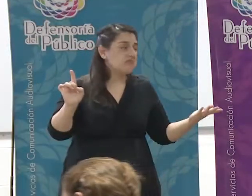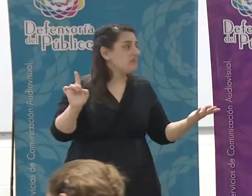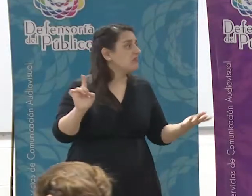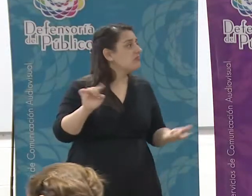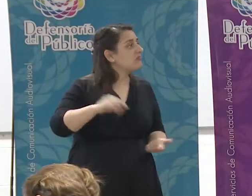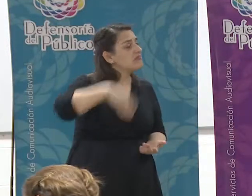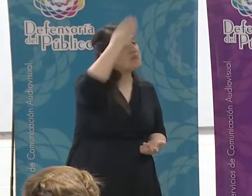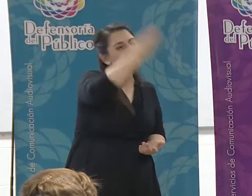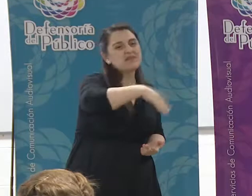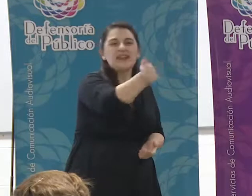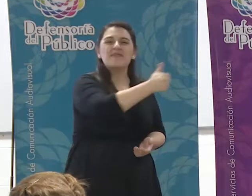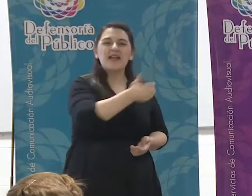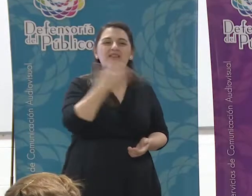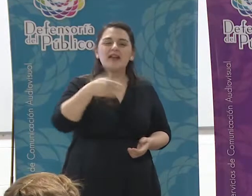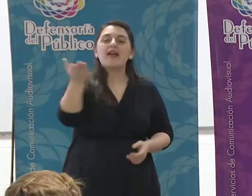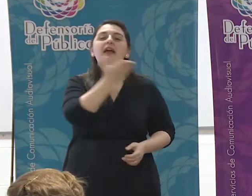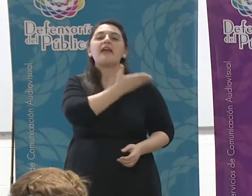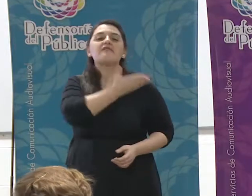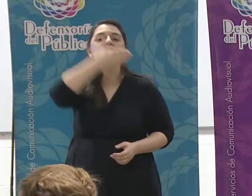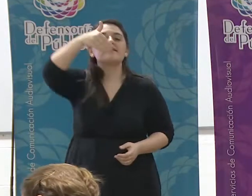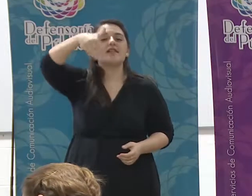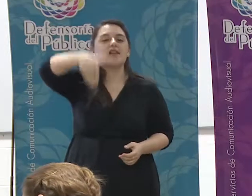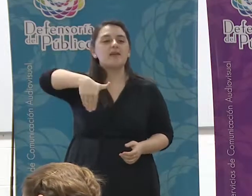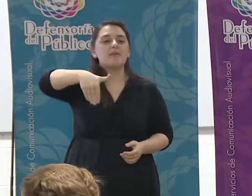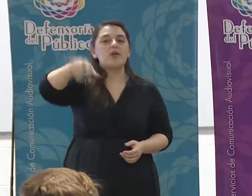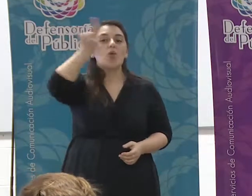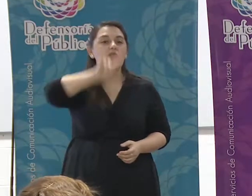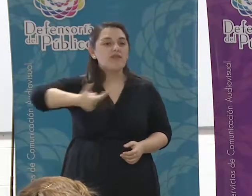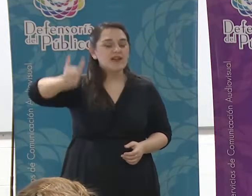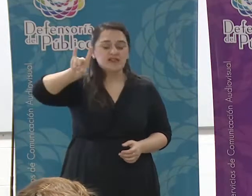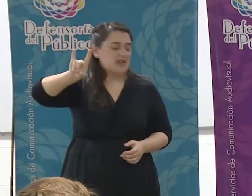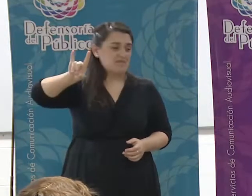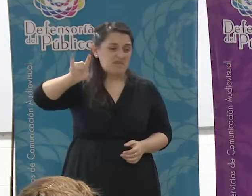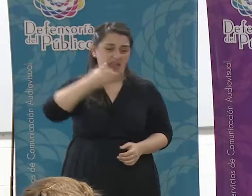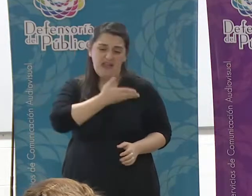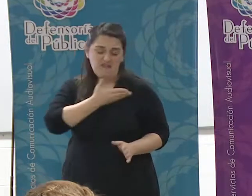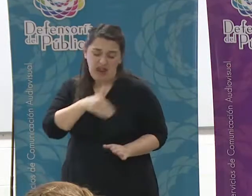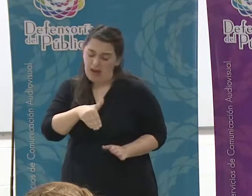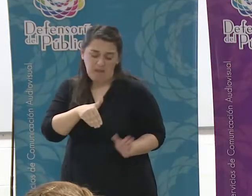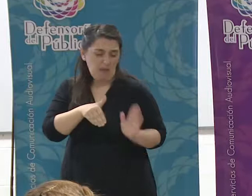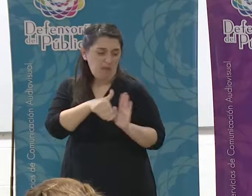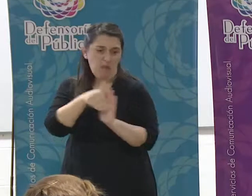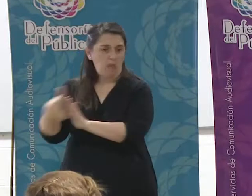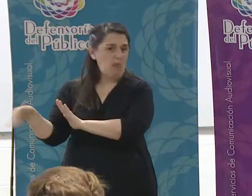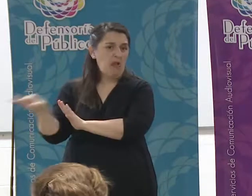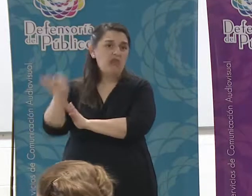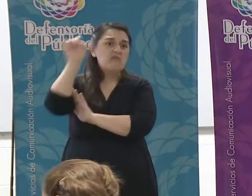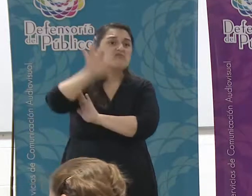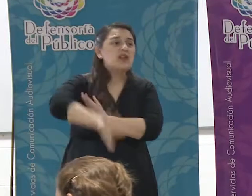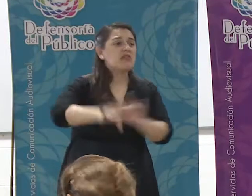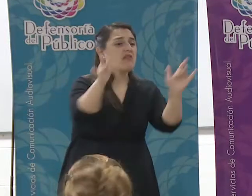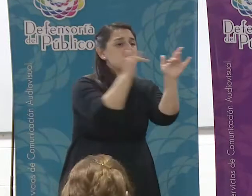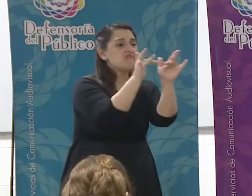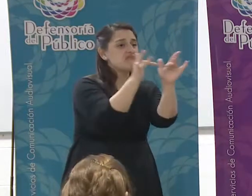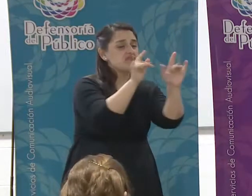Mónica me anunciaba como FM Universo, que en realidad ya nos queda únicamente el blog. Creo que es un medio de censura que nos tocó a nosotros por medio de